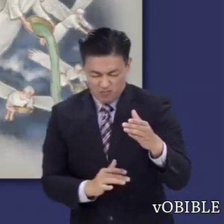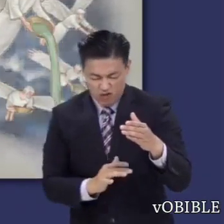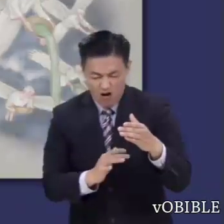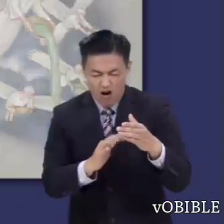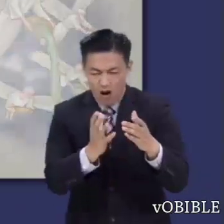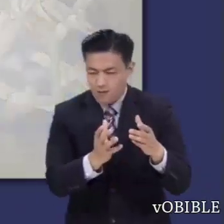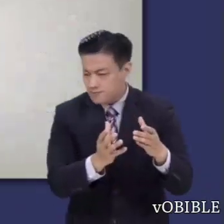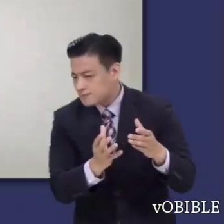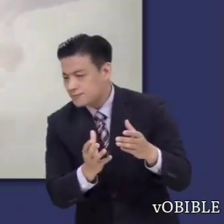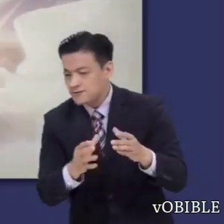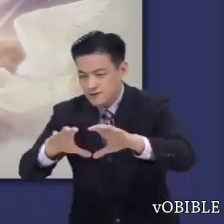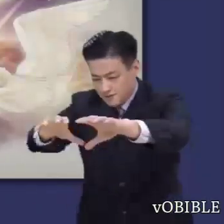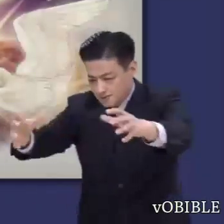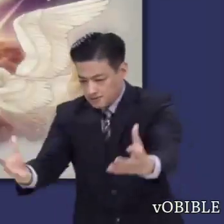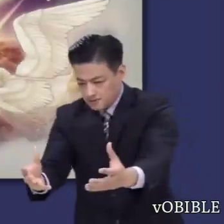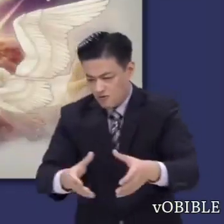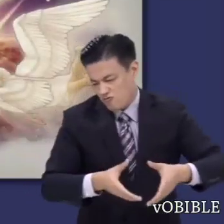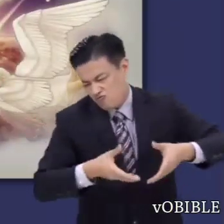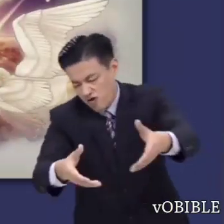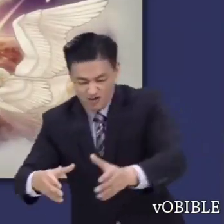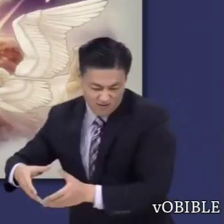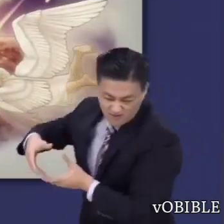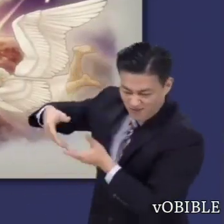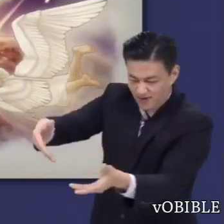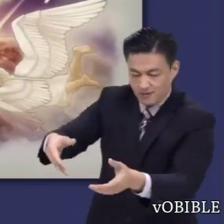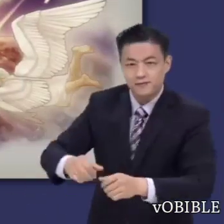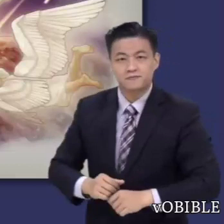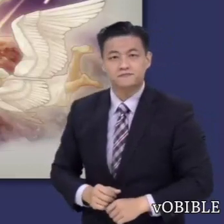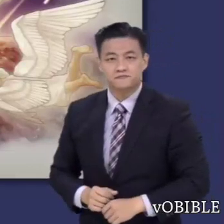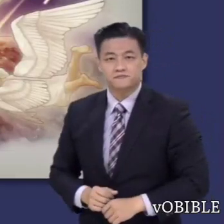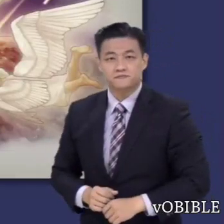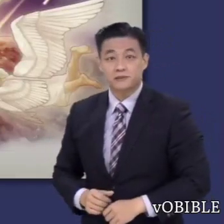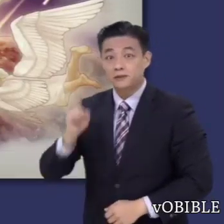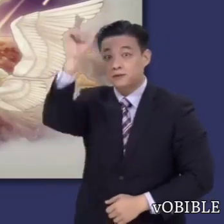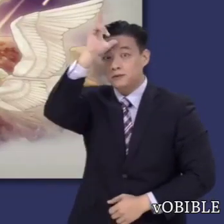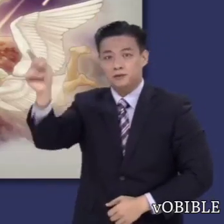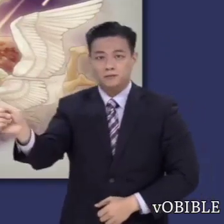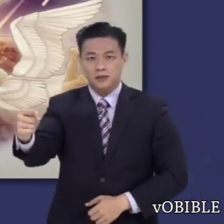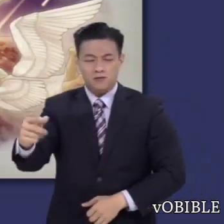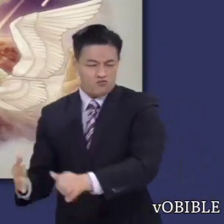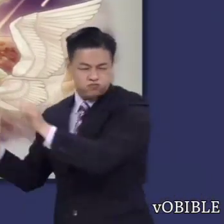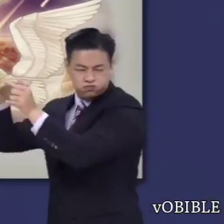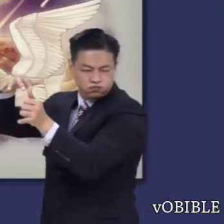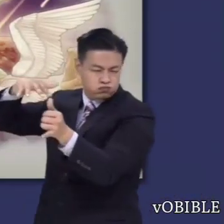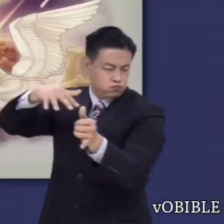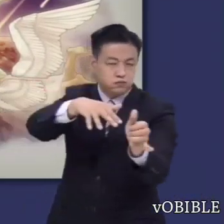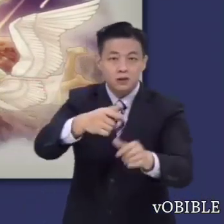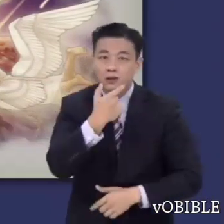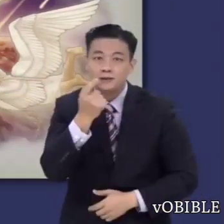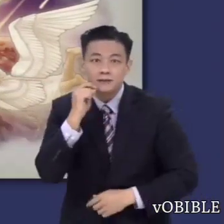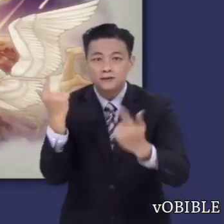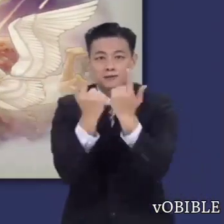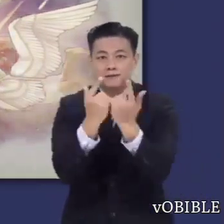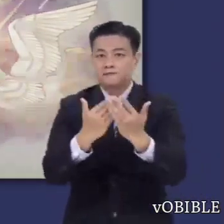另外，上帝与地上列国会在哈米基多顿展开战争。哈米基多顿是一个象征性的地方，